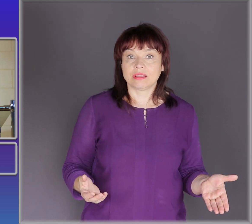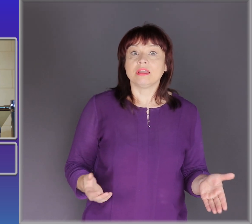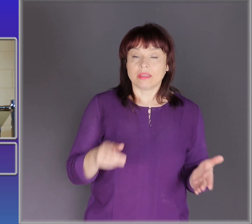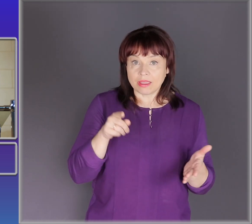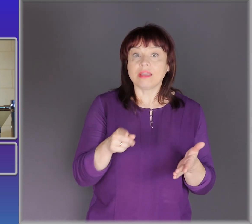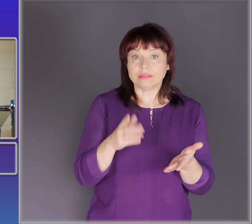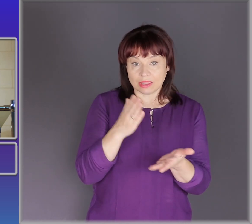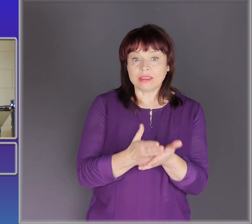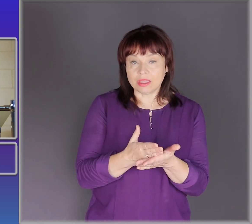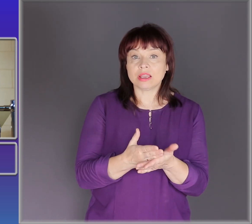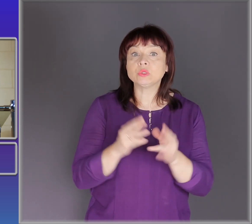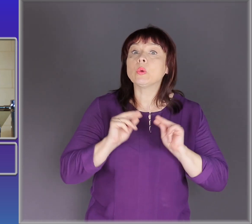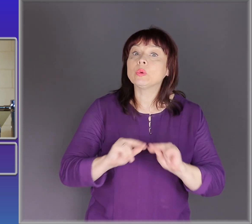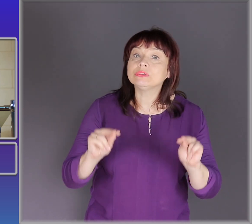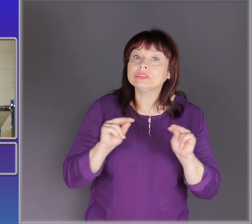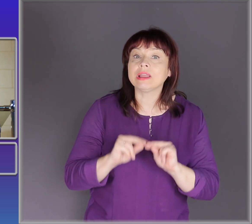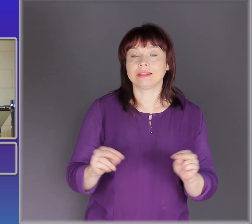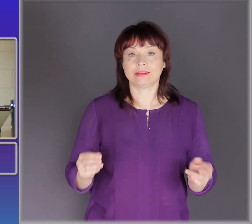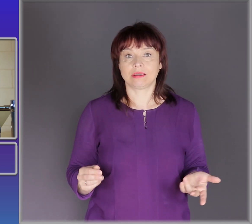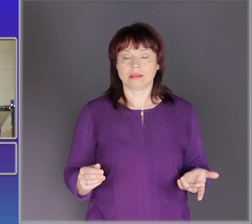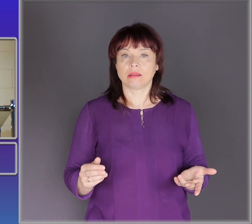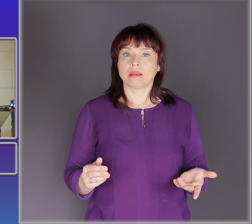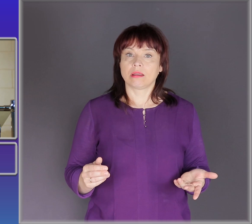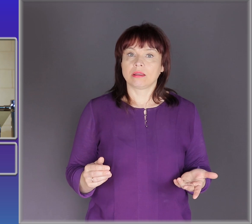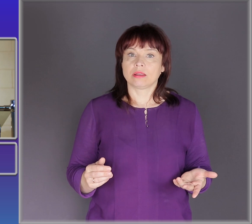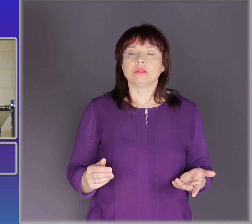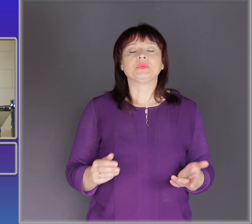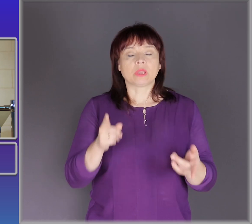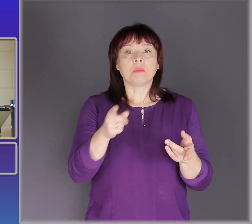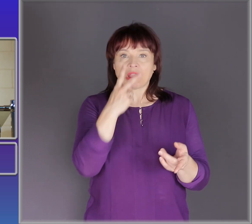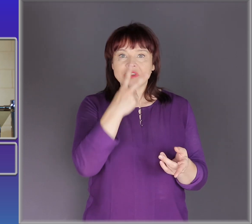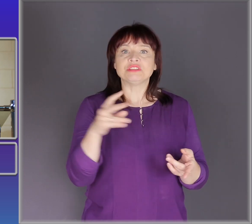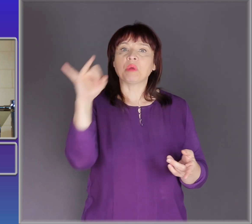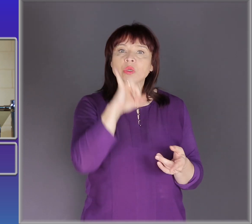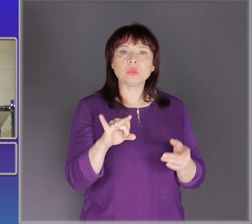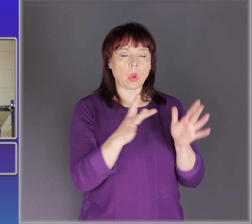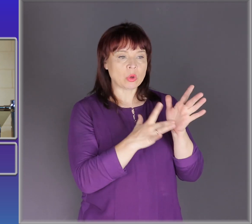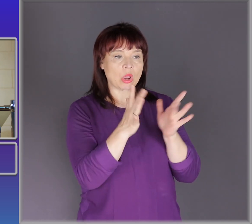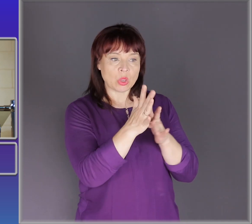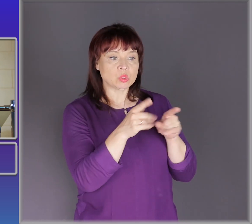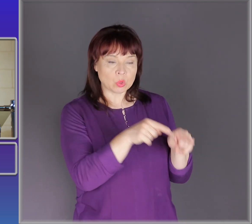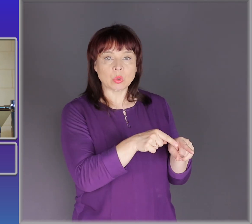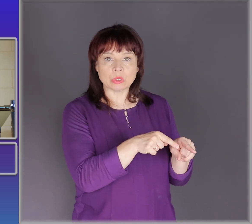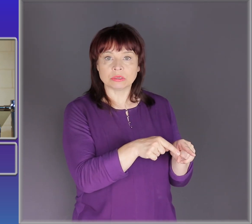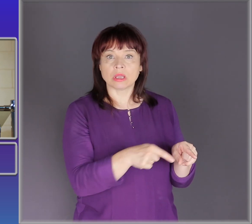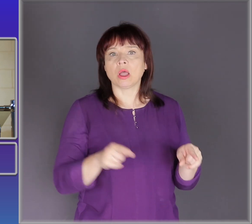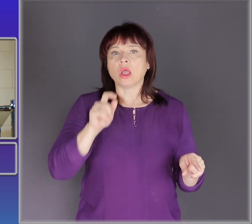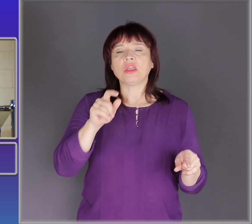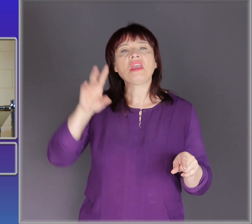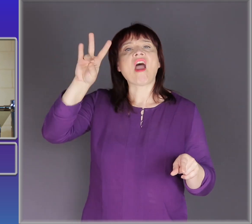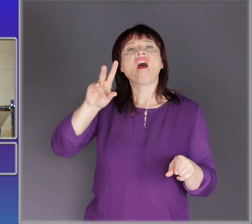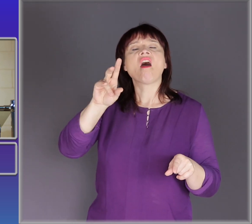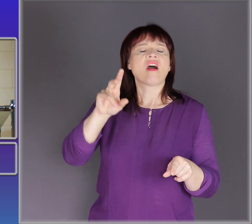и конечно же есть вопросы конечно же к иисусу приходили фарисеи они спрашивали где